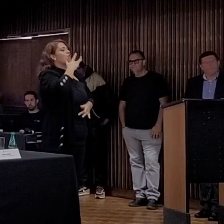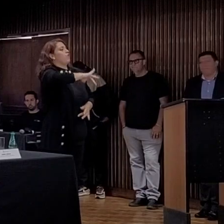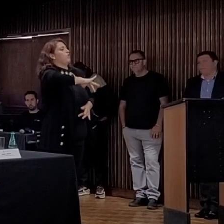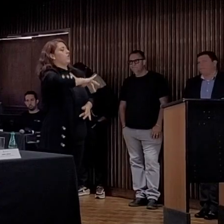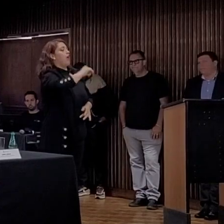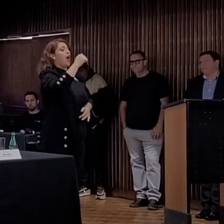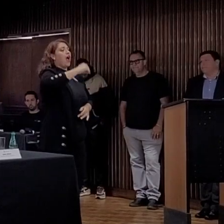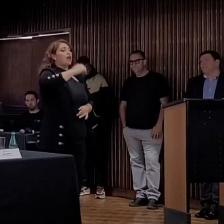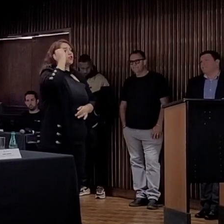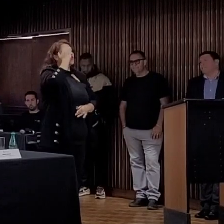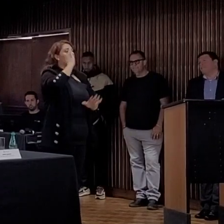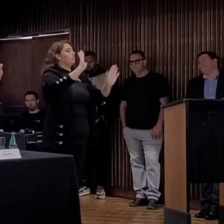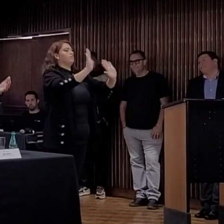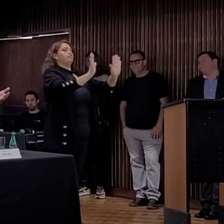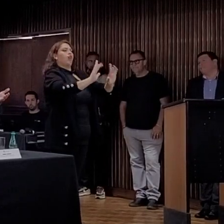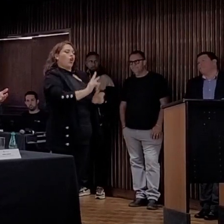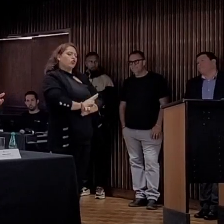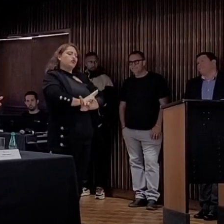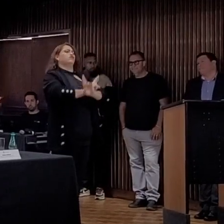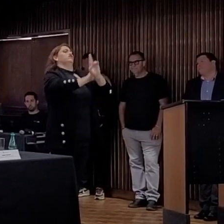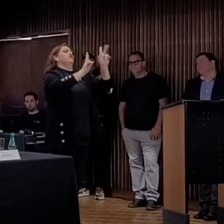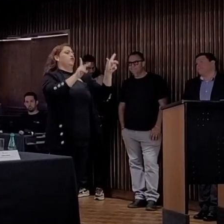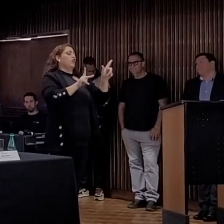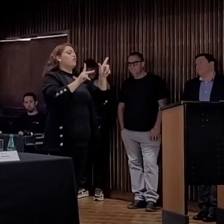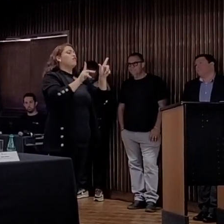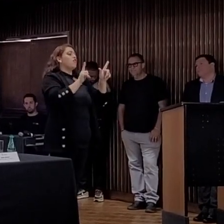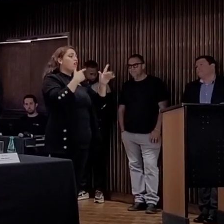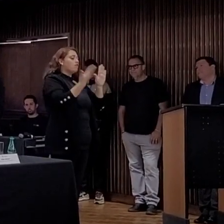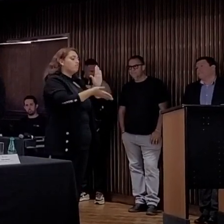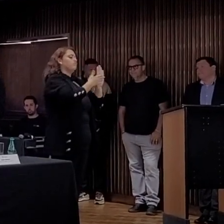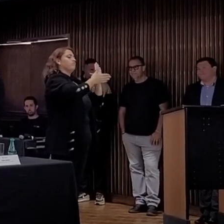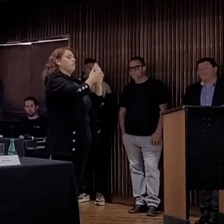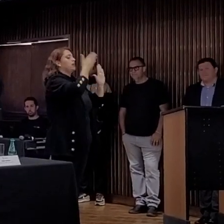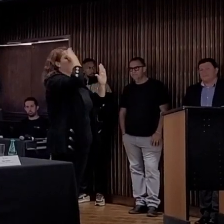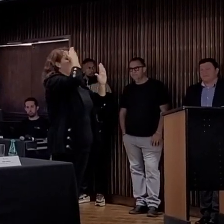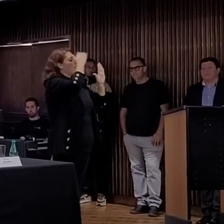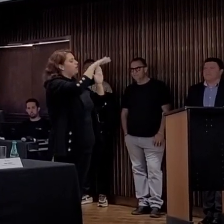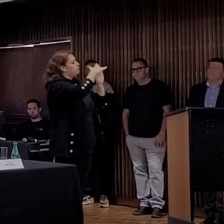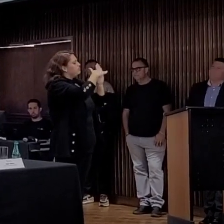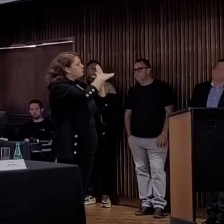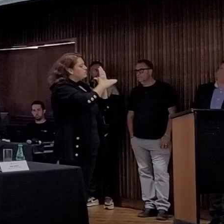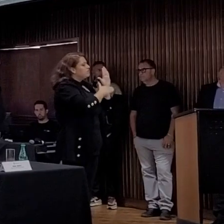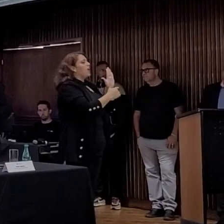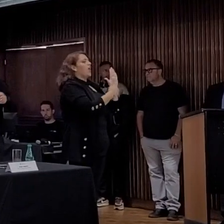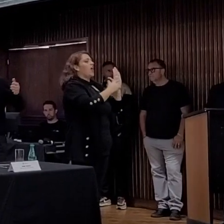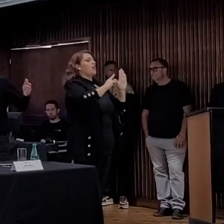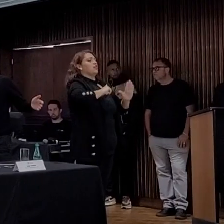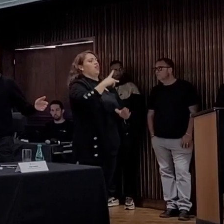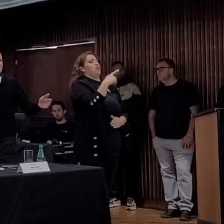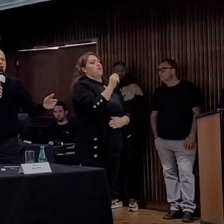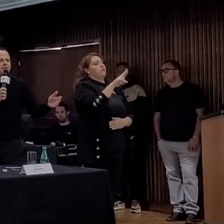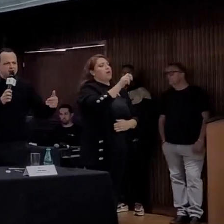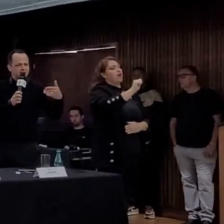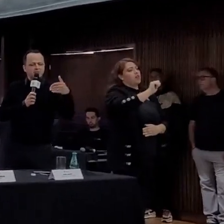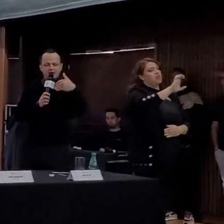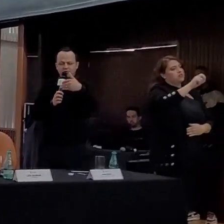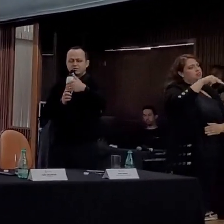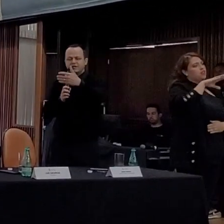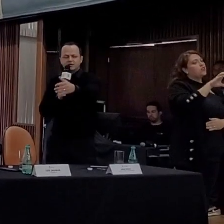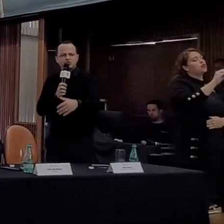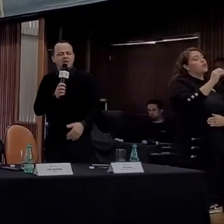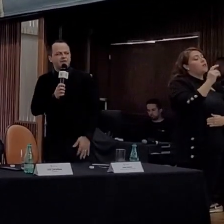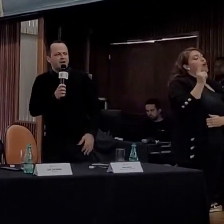e aqui em Santo André a quer fazer diferente, a gente quer realmente, na palma da mão, no bom sentido. Nós criamos o Paracenso para quantificar, para